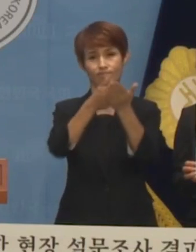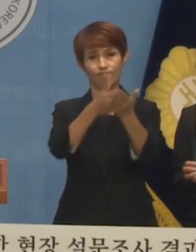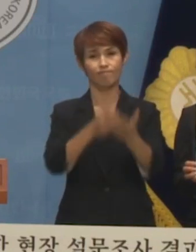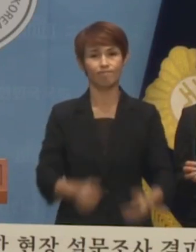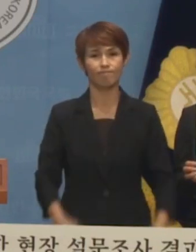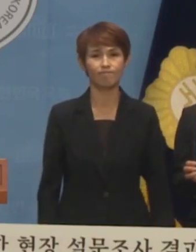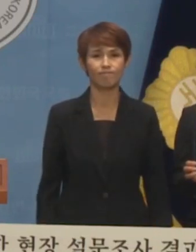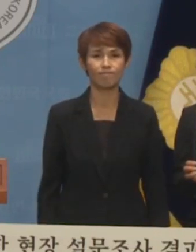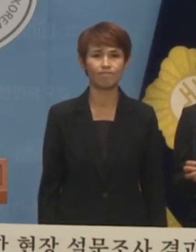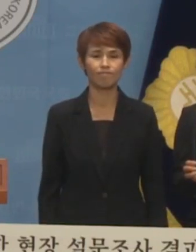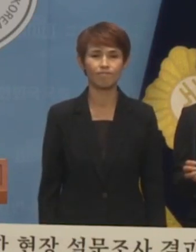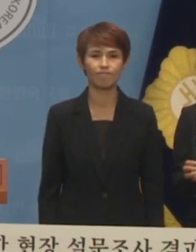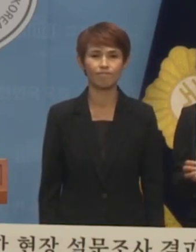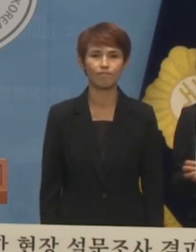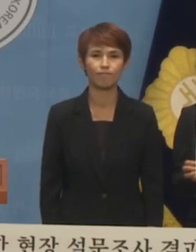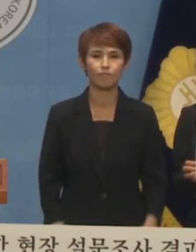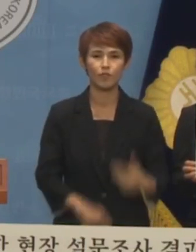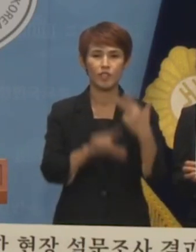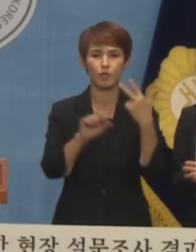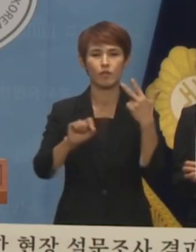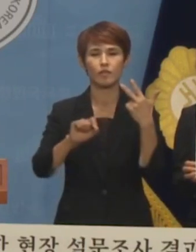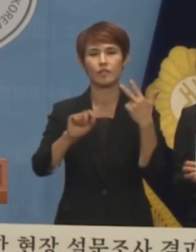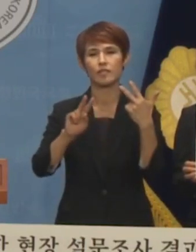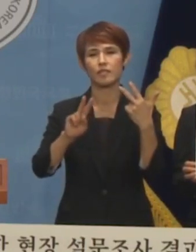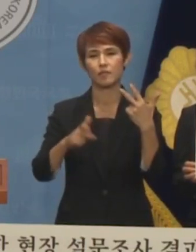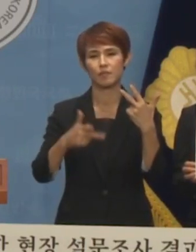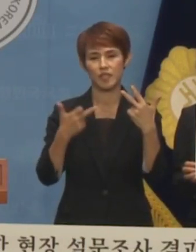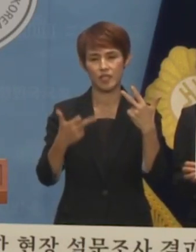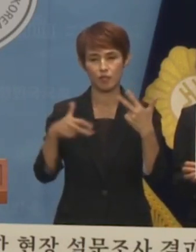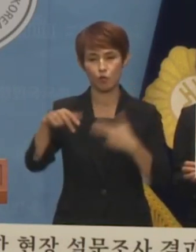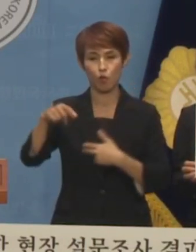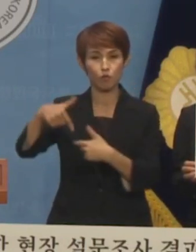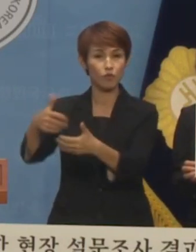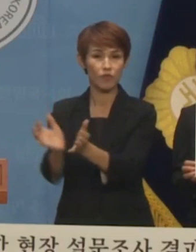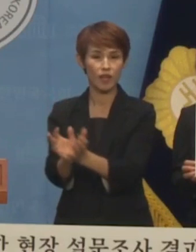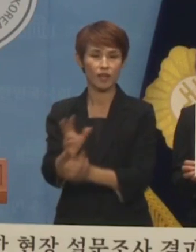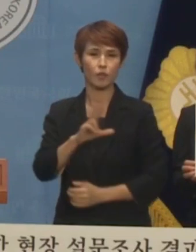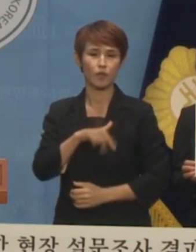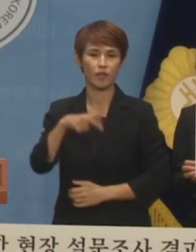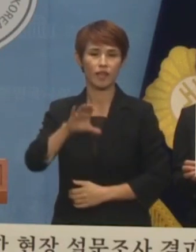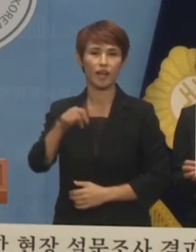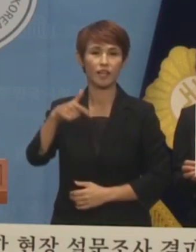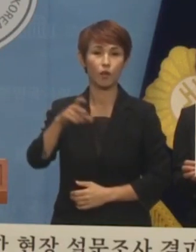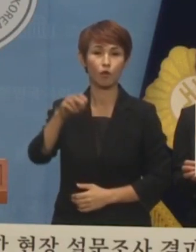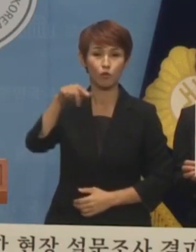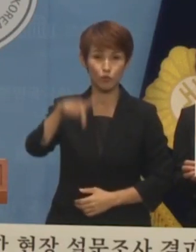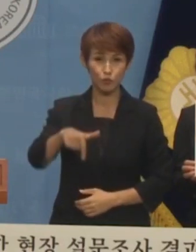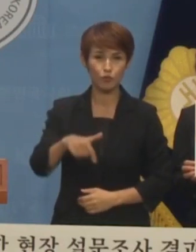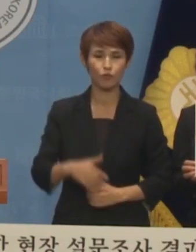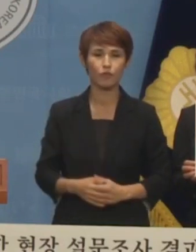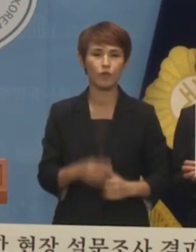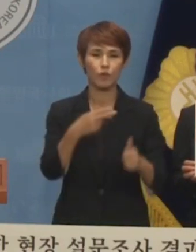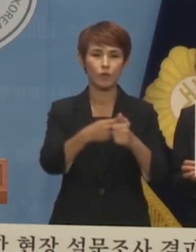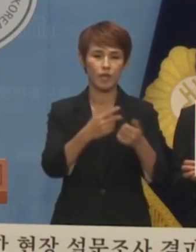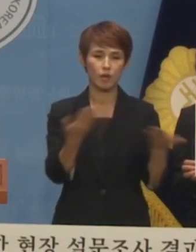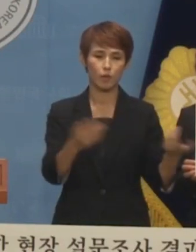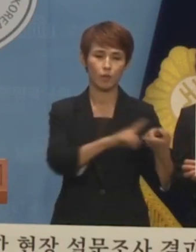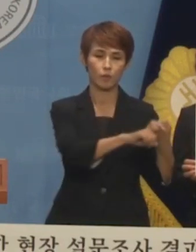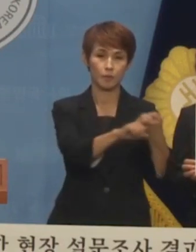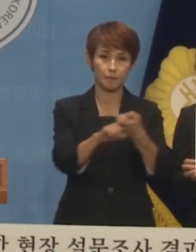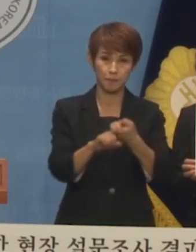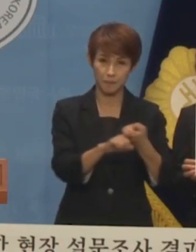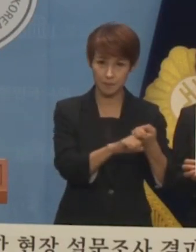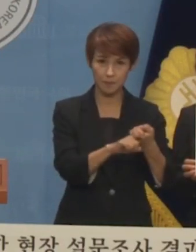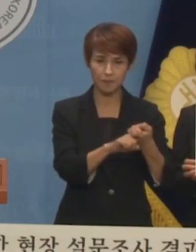촉구합니다. 2024년 7월 17일 조국혁신당 국회의원 강경숙, 교사노조연맹,